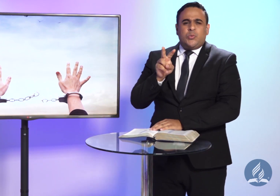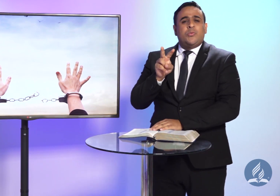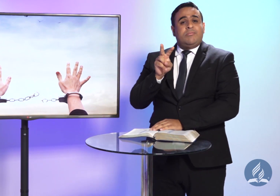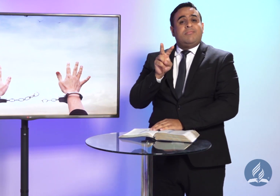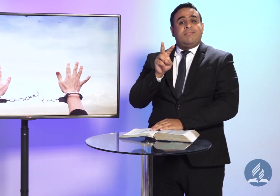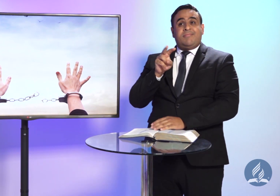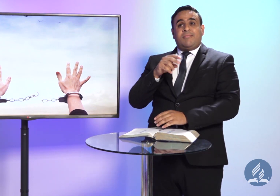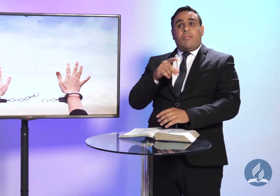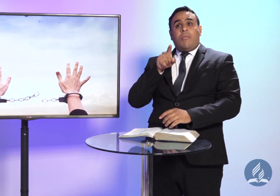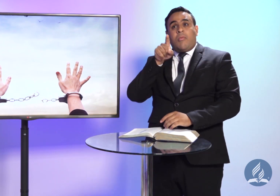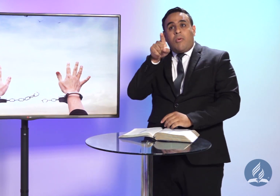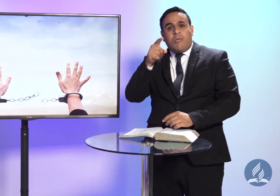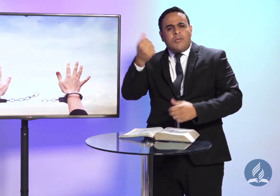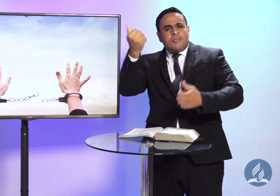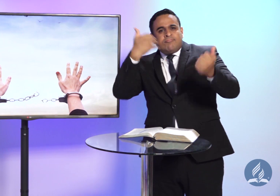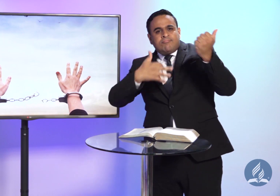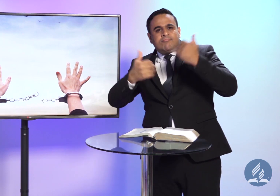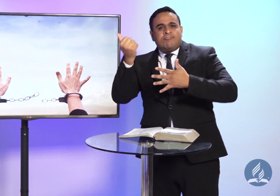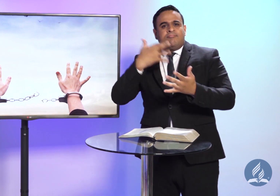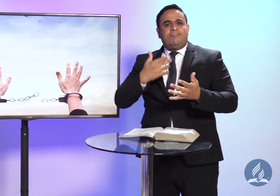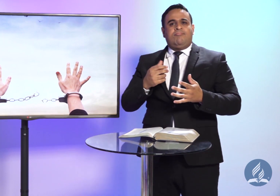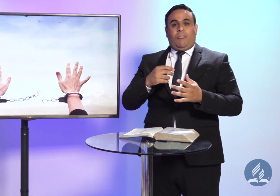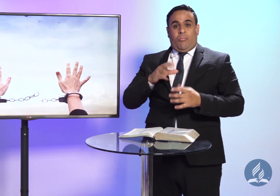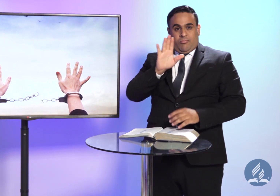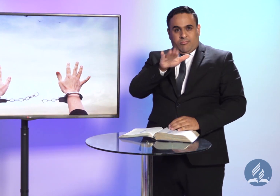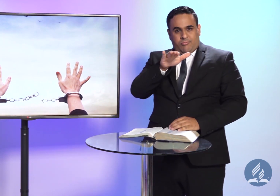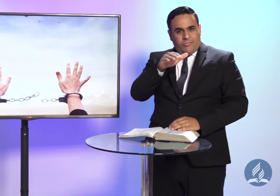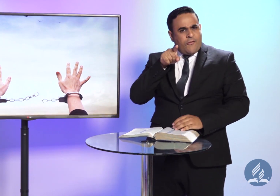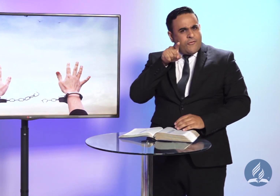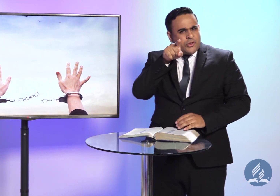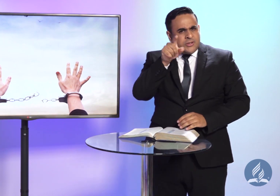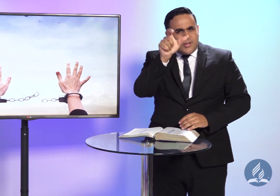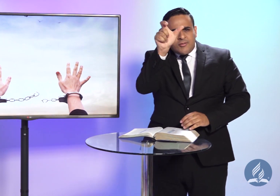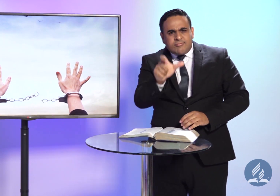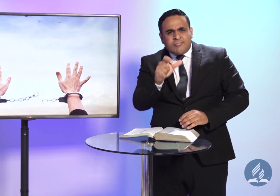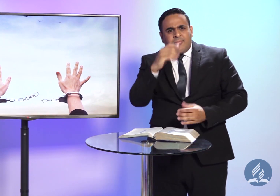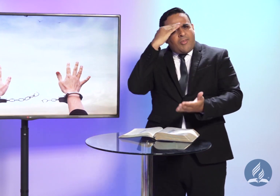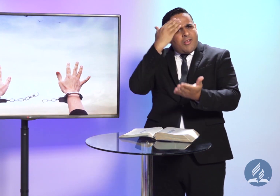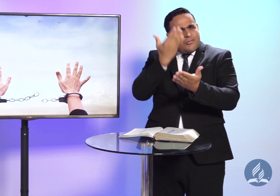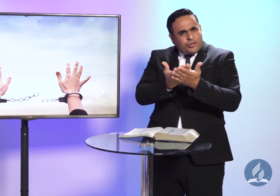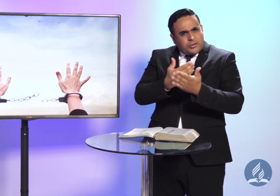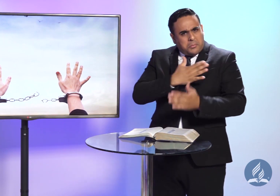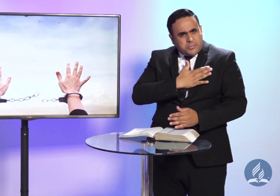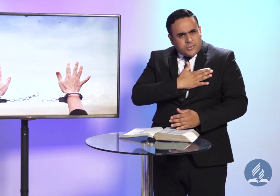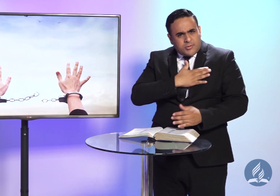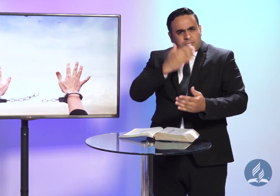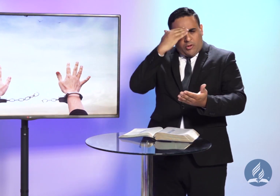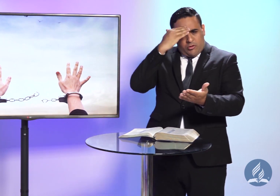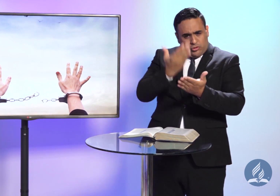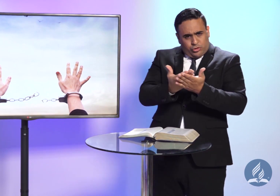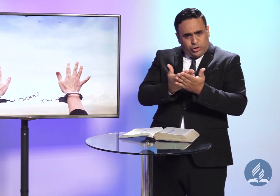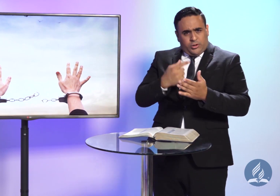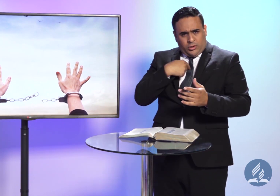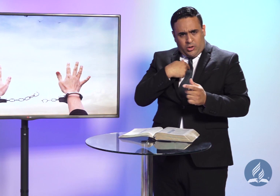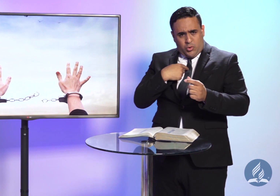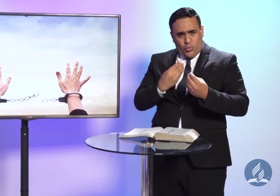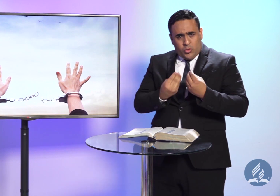um sermão, uma palestra. As pessoas acreditam de que aquela referência pode ser o libertador